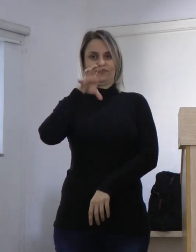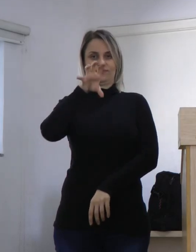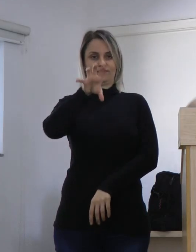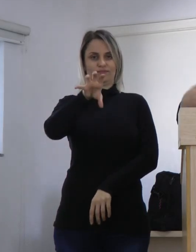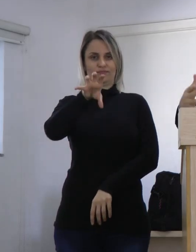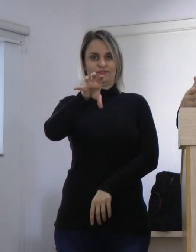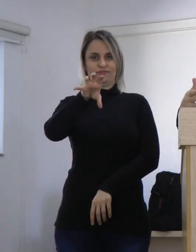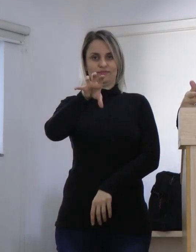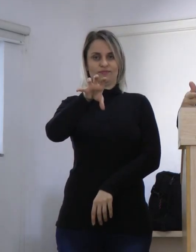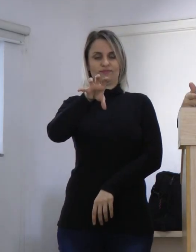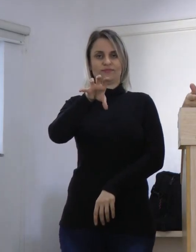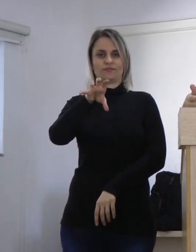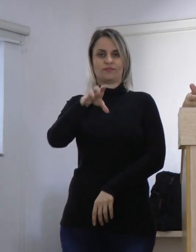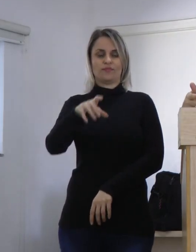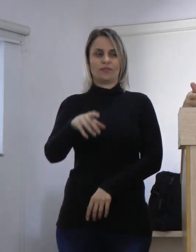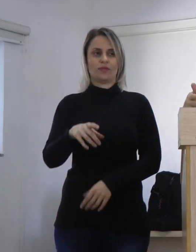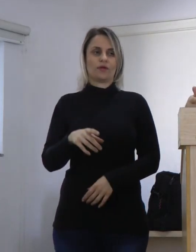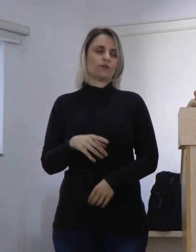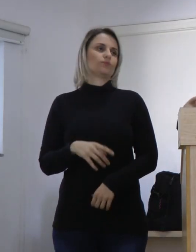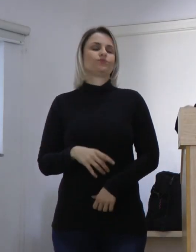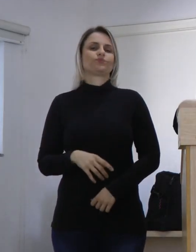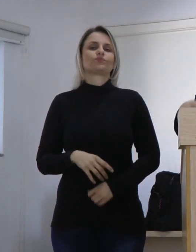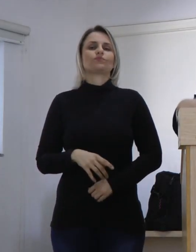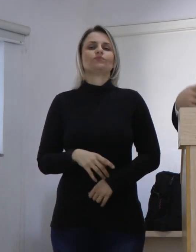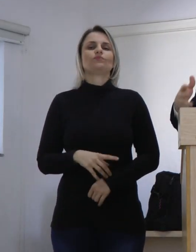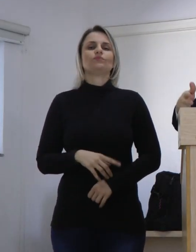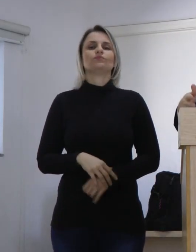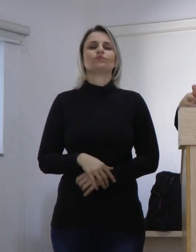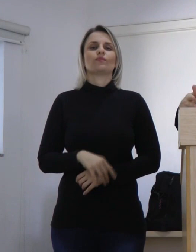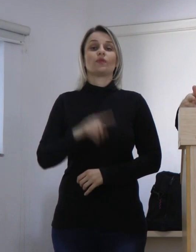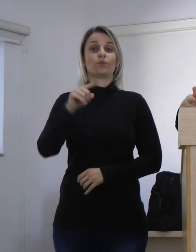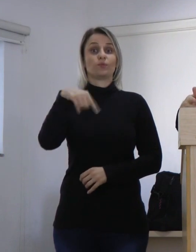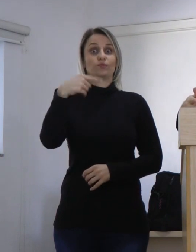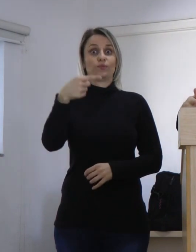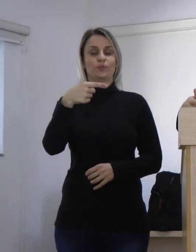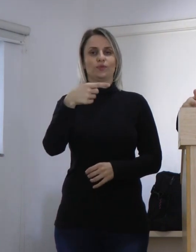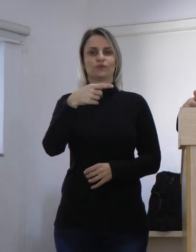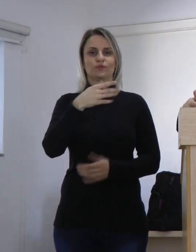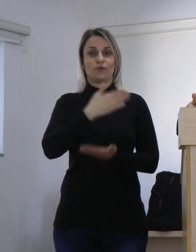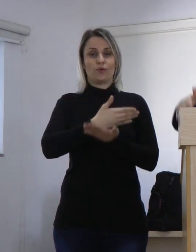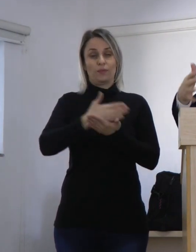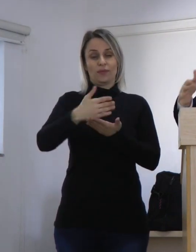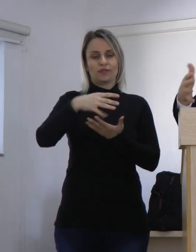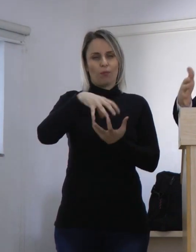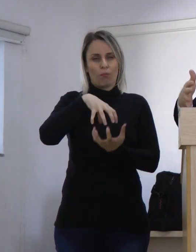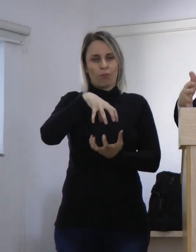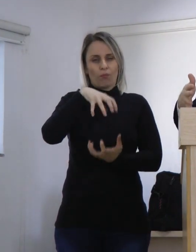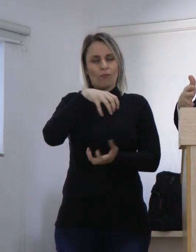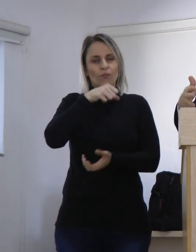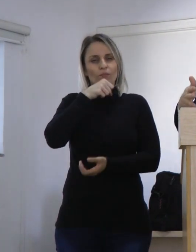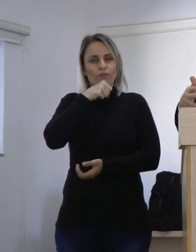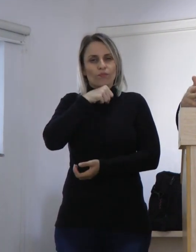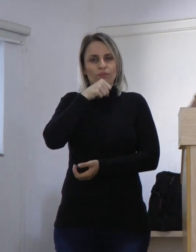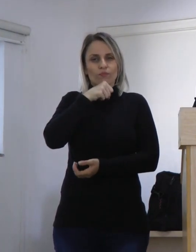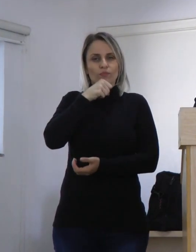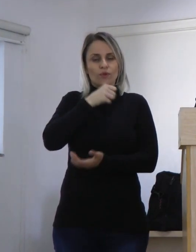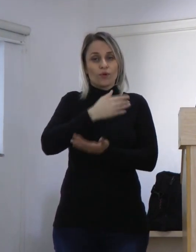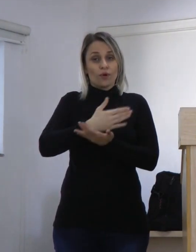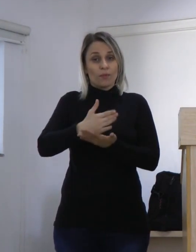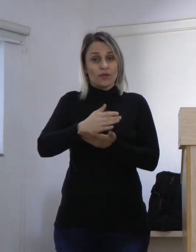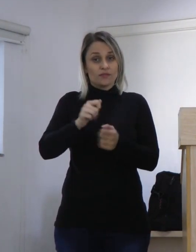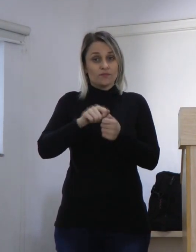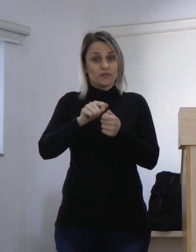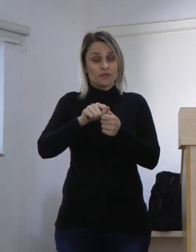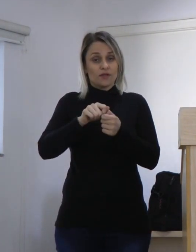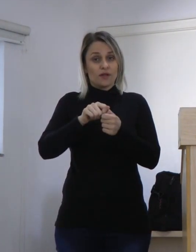E Alberto Almeida brinca que depois que a gente vai ficando velhinho, que dá aquela tremedeira, em vez de